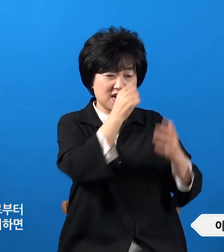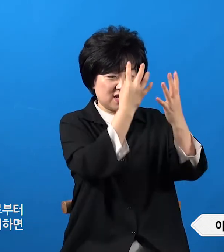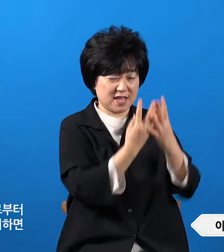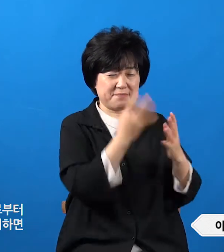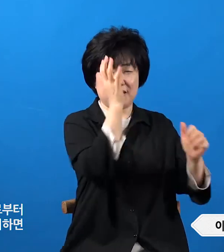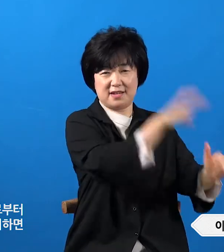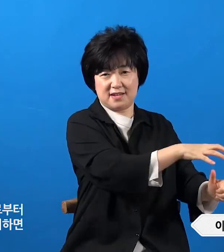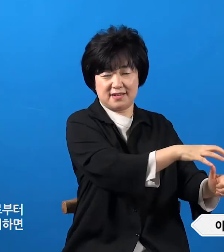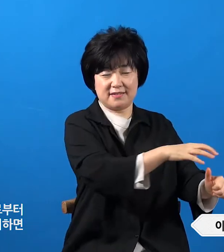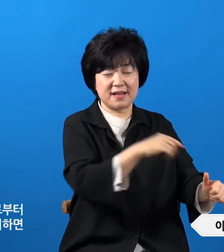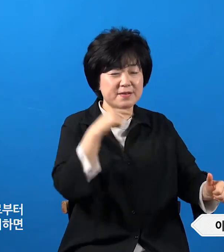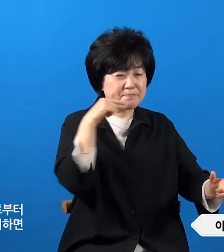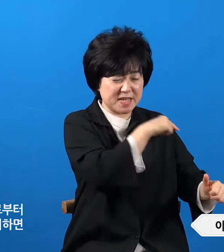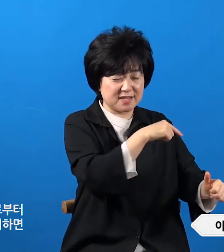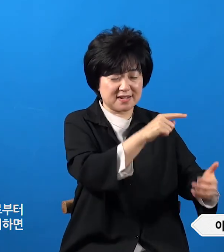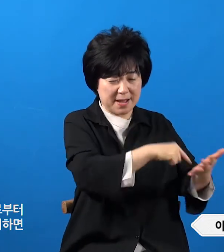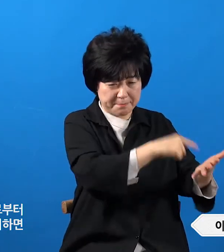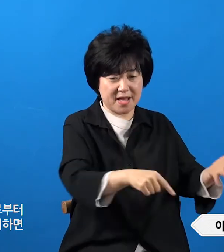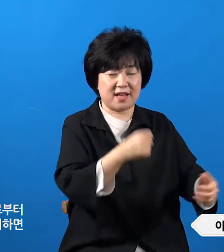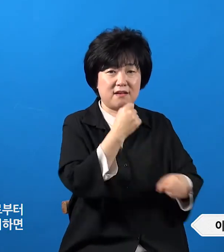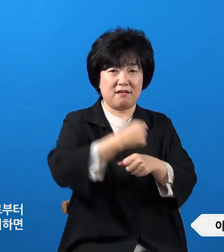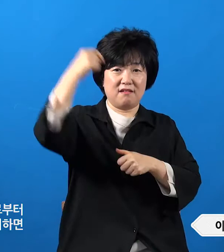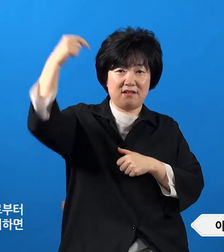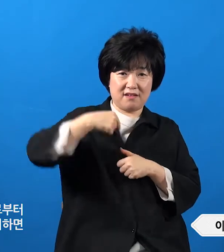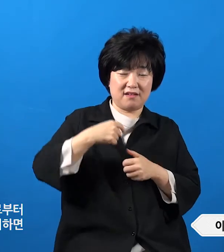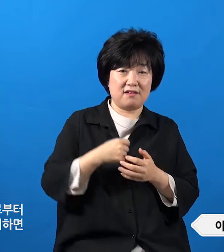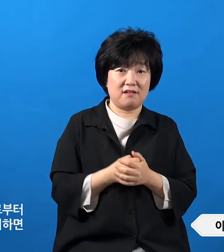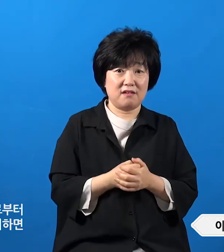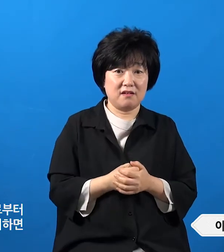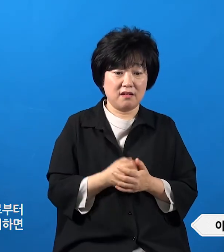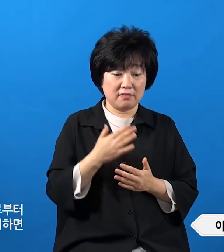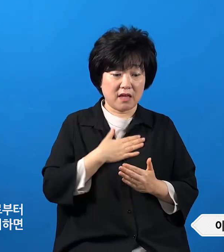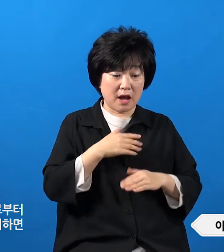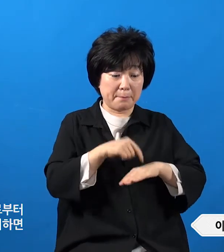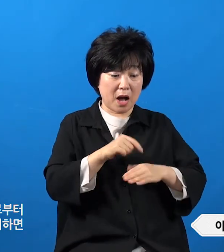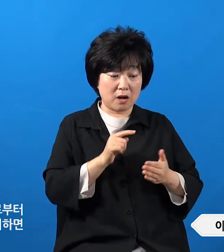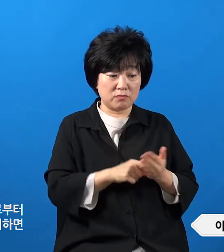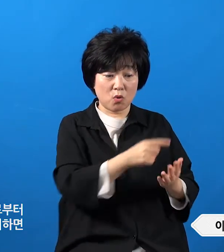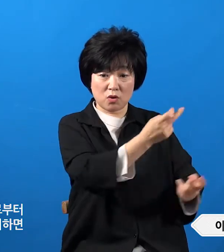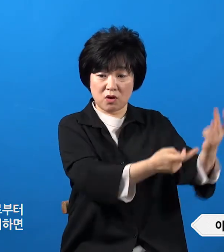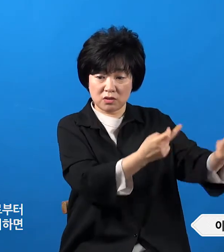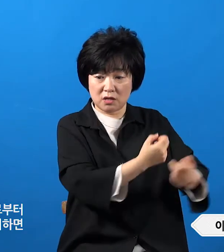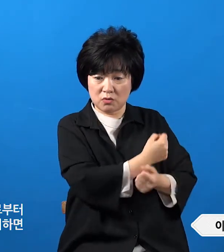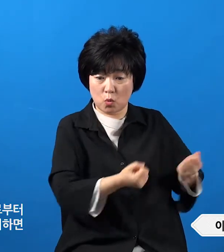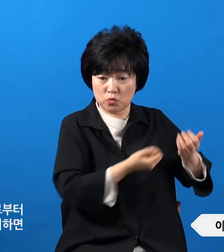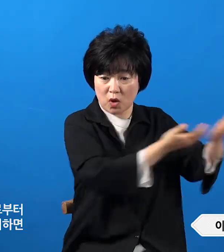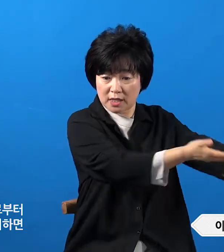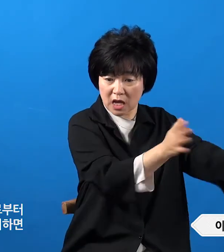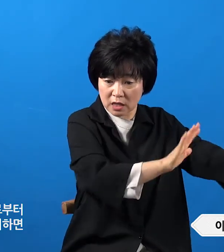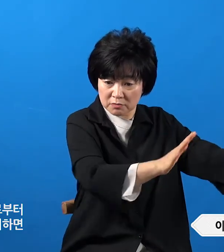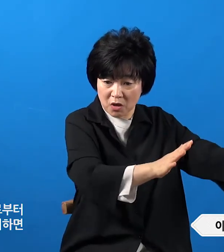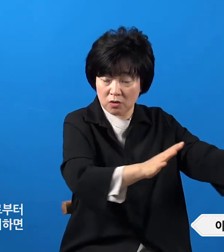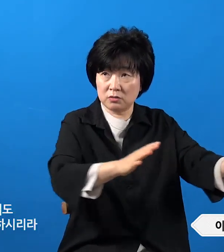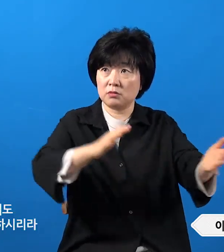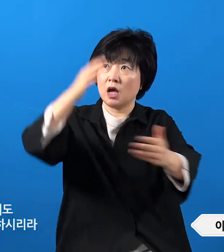각각 마음으로부터 형제를 용서하지 아니하면 나의 하늘 아버지께서도 너희에게 이와 같이 하시리라.